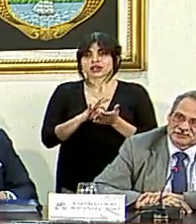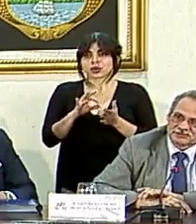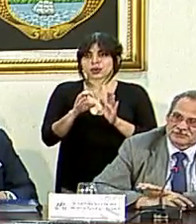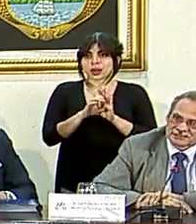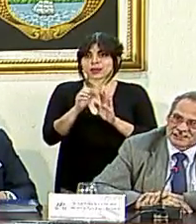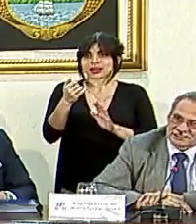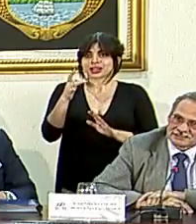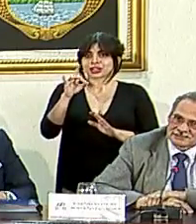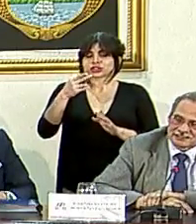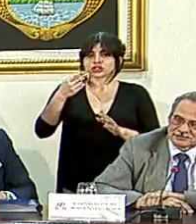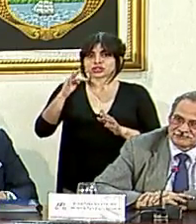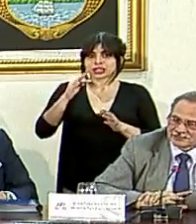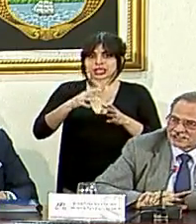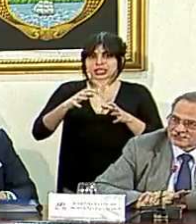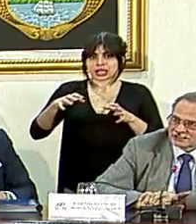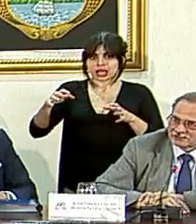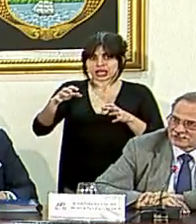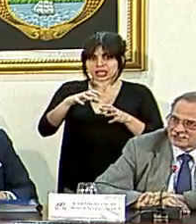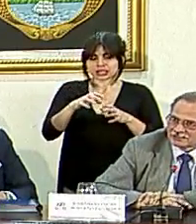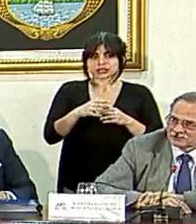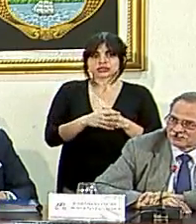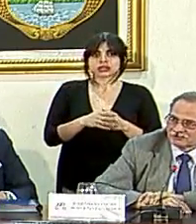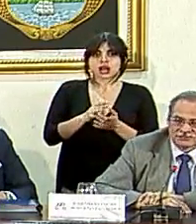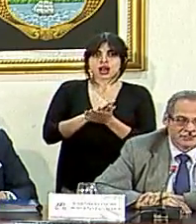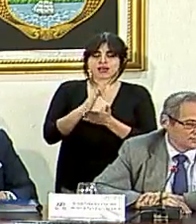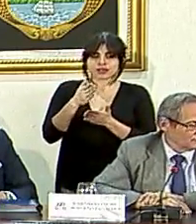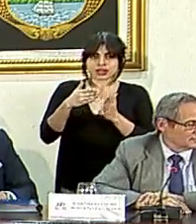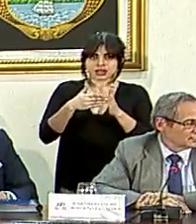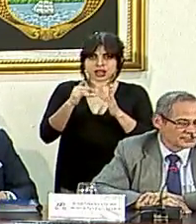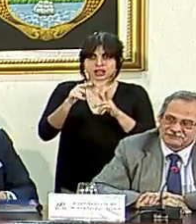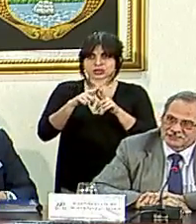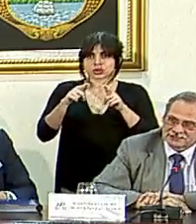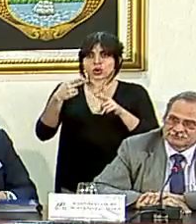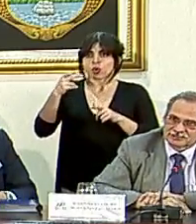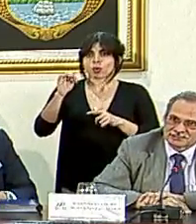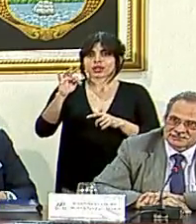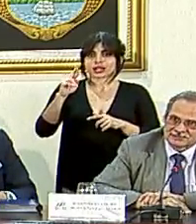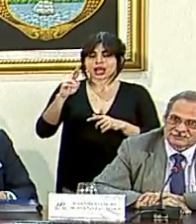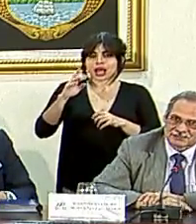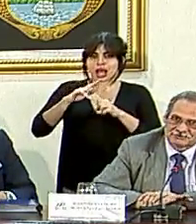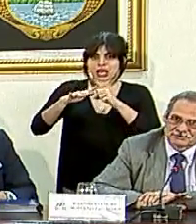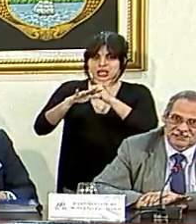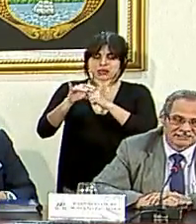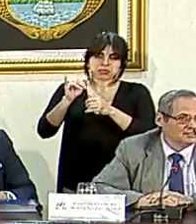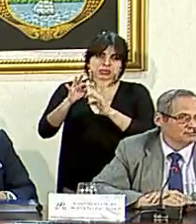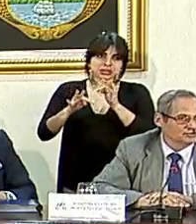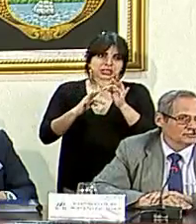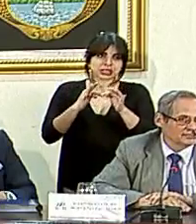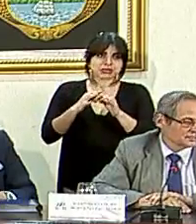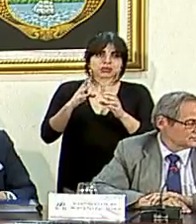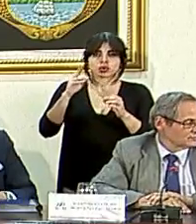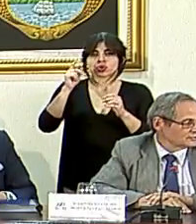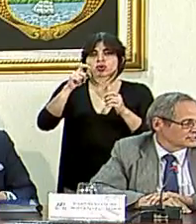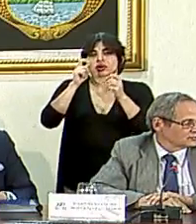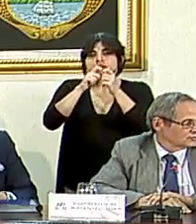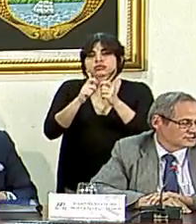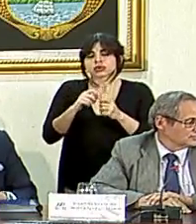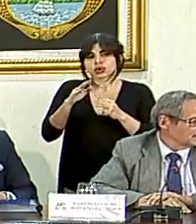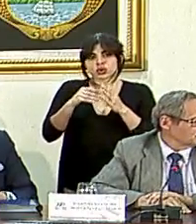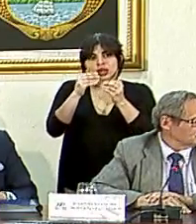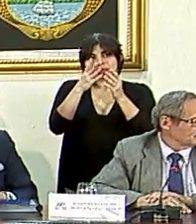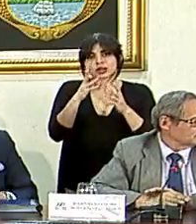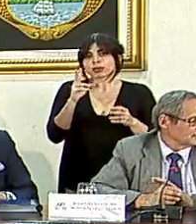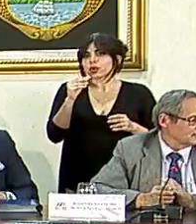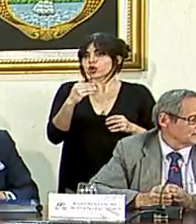ejemplo, 18 hectáreas han sido afectadas en la región Huetar Caribe y así por el estilo, digamos, no voy a puntualizar todos los datos, pero